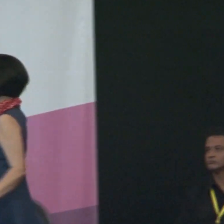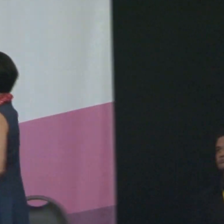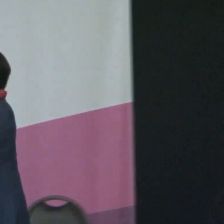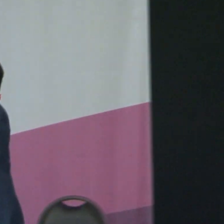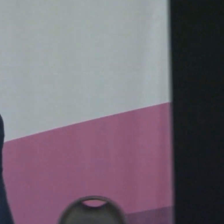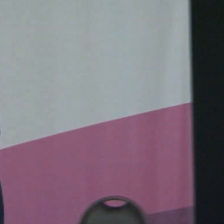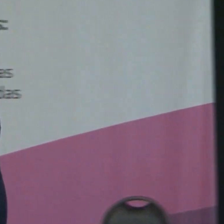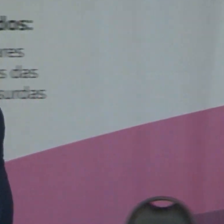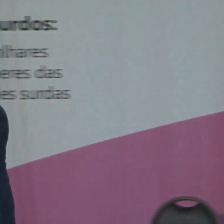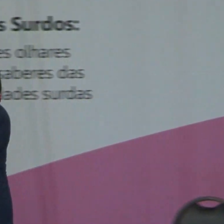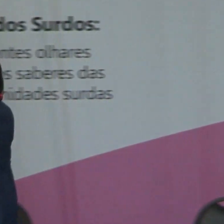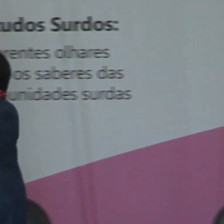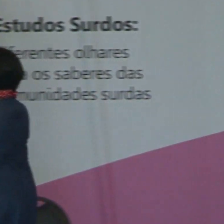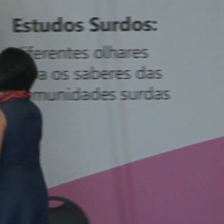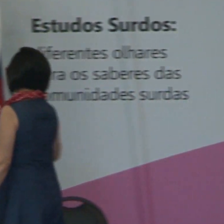tradução.